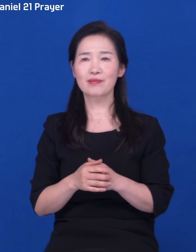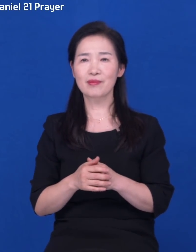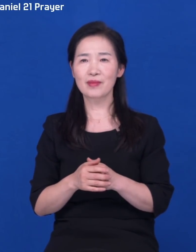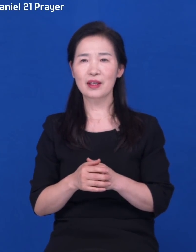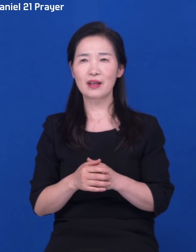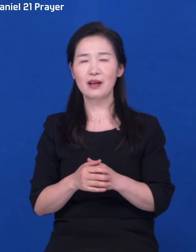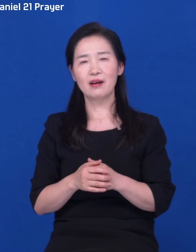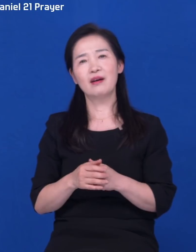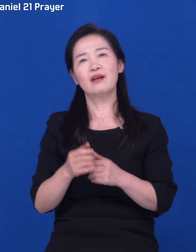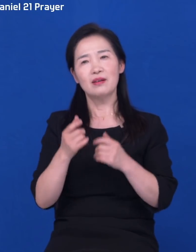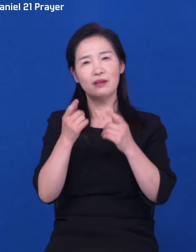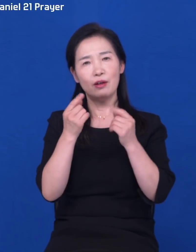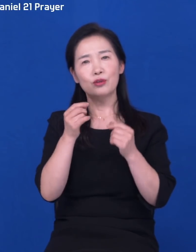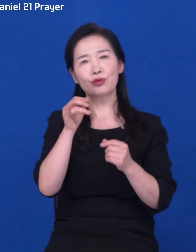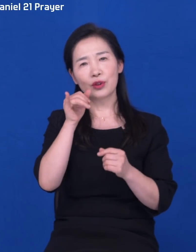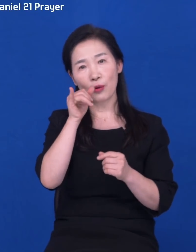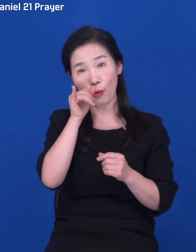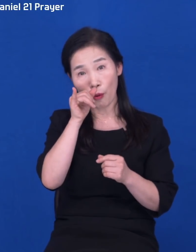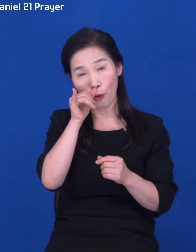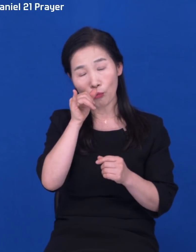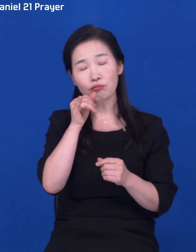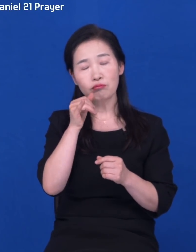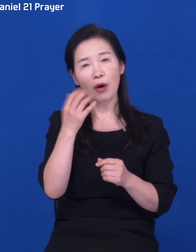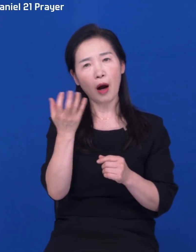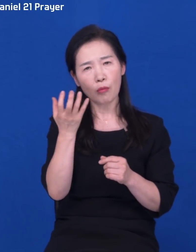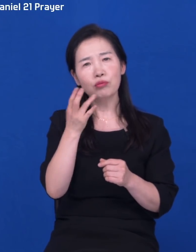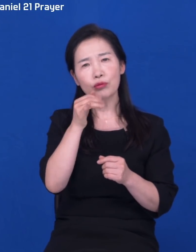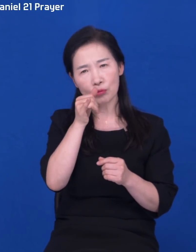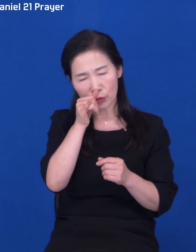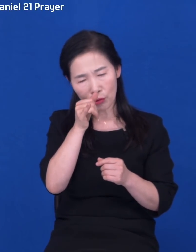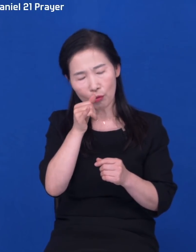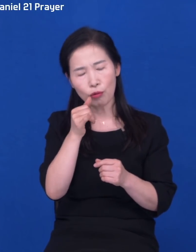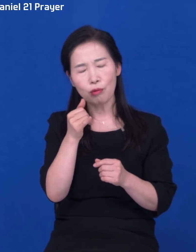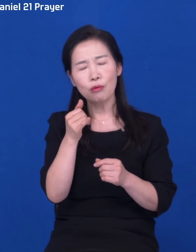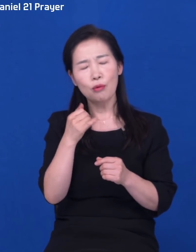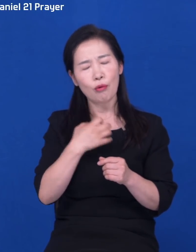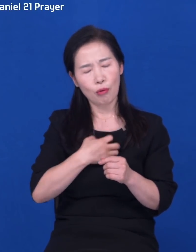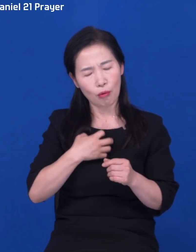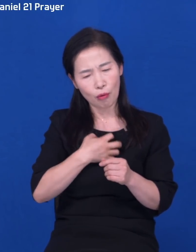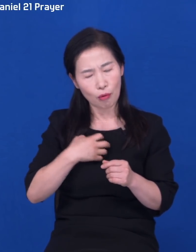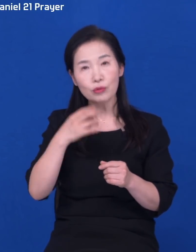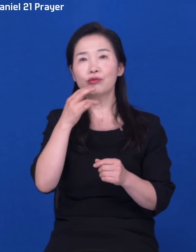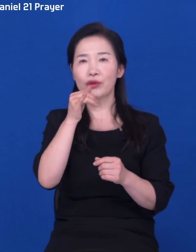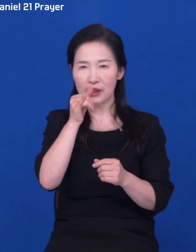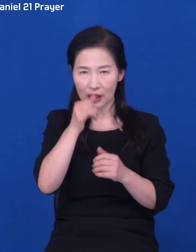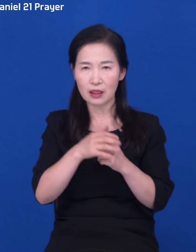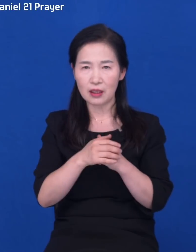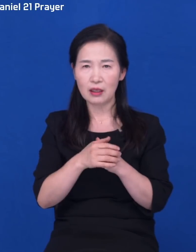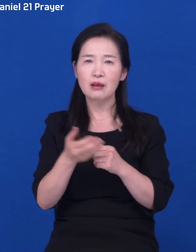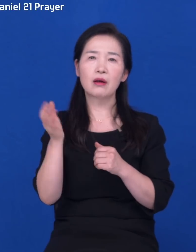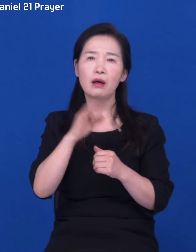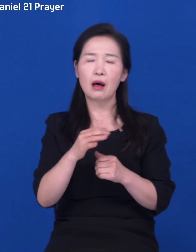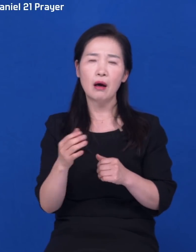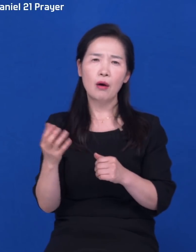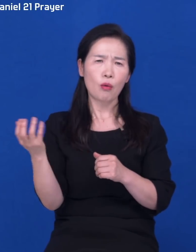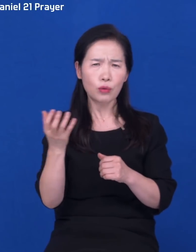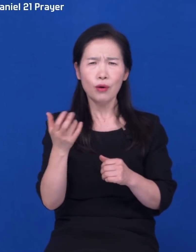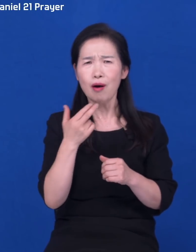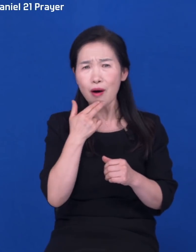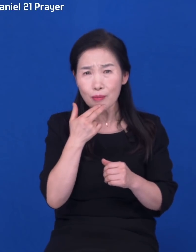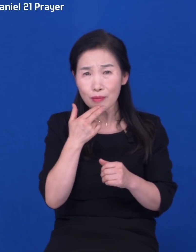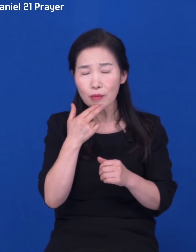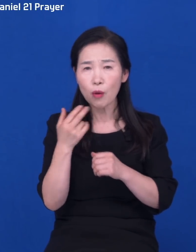그럴 수 있다. 아플 수도 있고 가는 과정이 고통스러울 수도 있고 근데 고통 없는 부활은 존재하지 않는다는 것이죠.